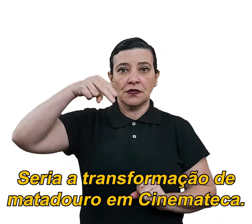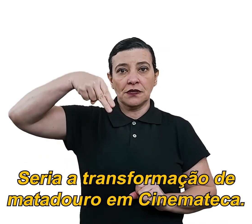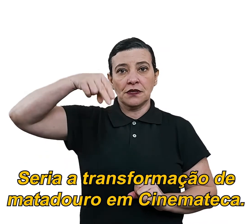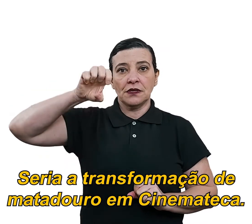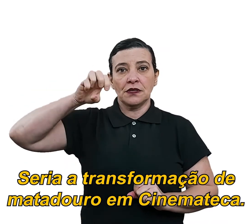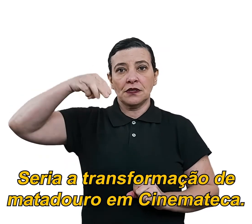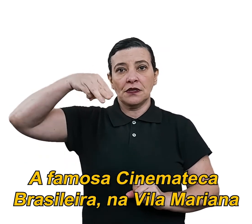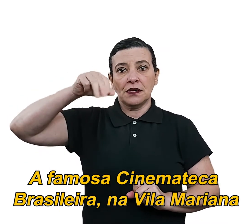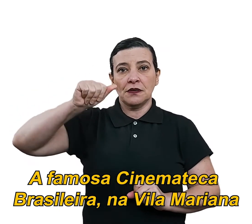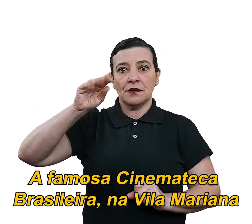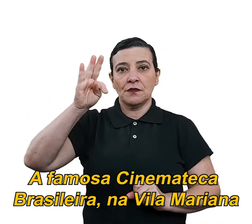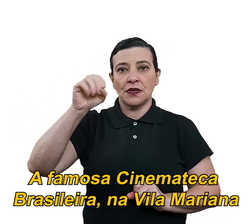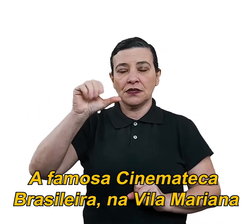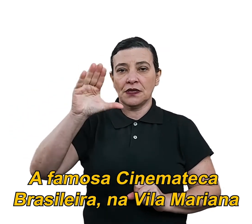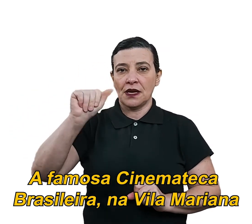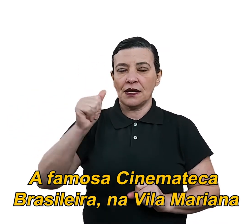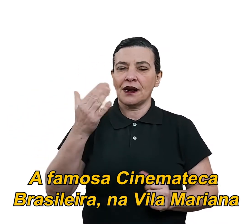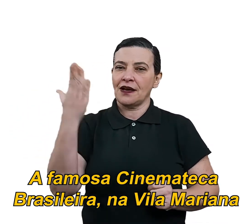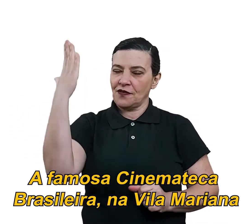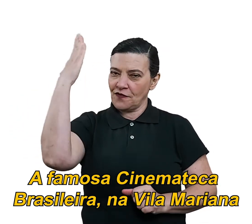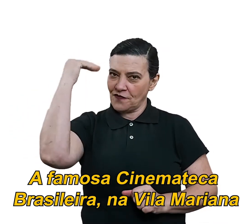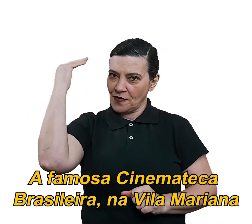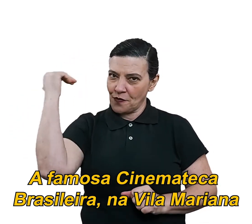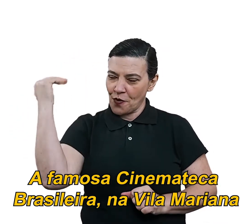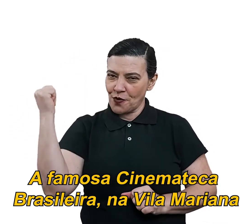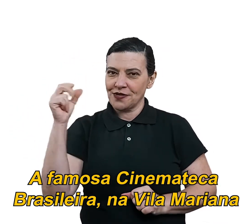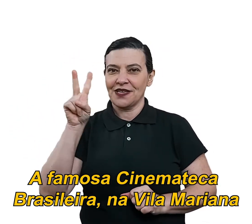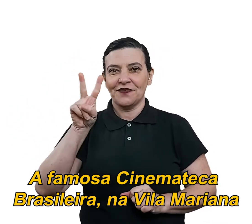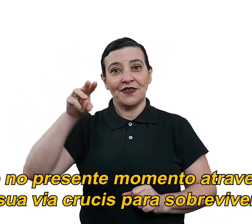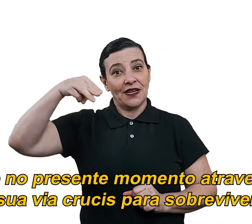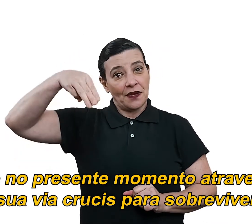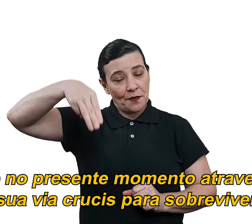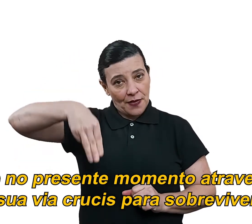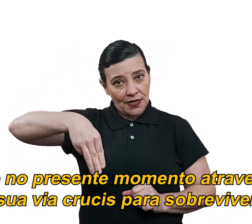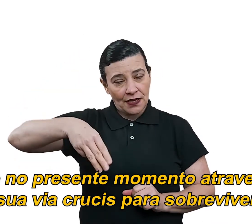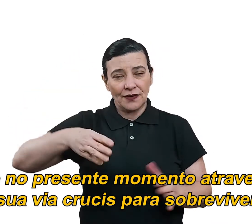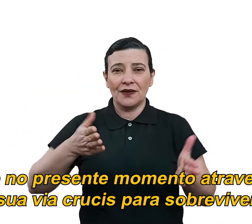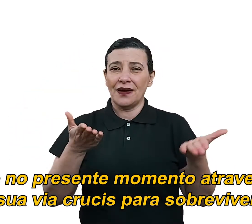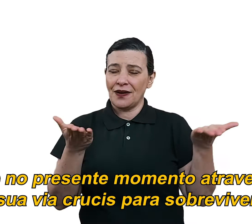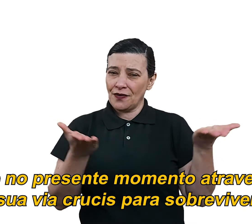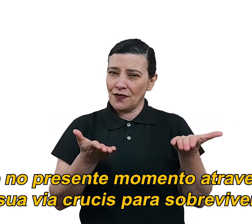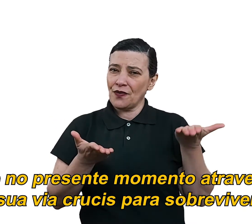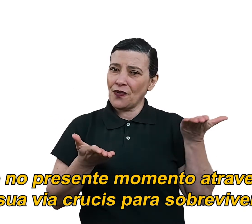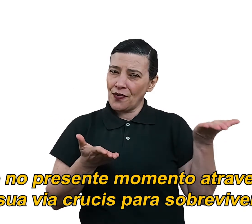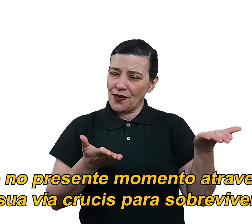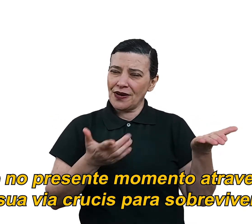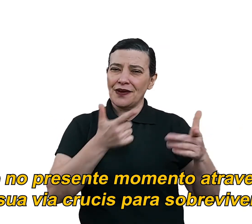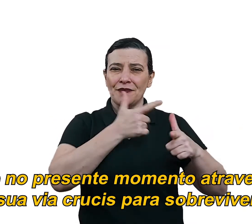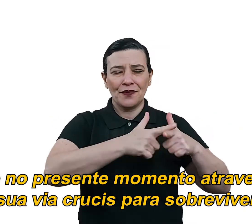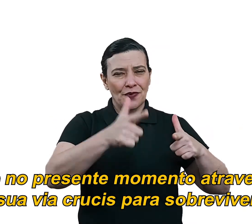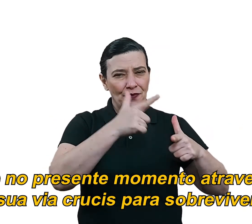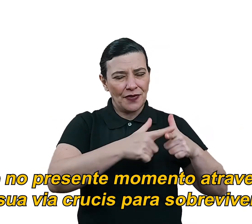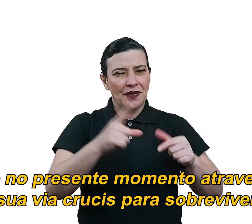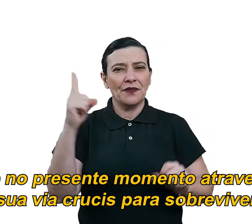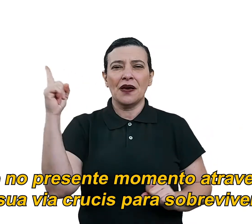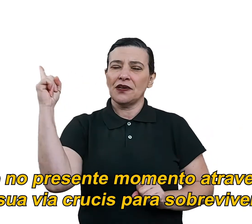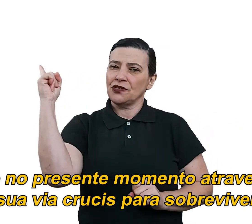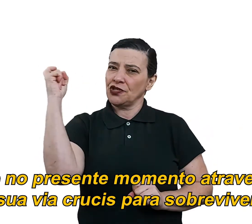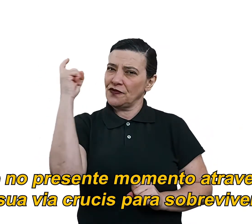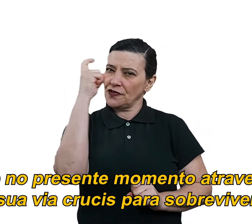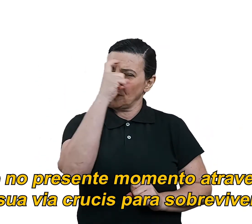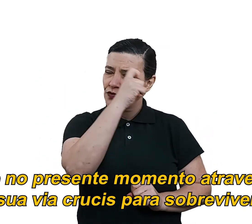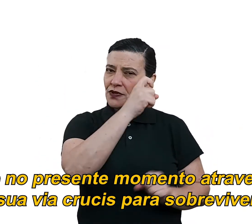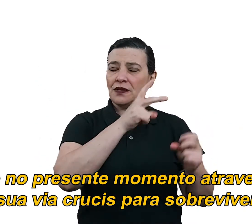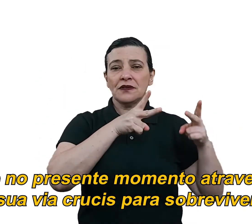em Cinemateca, a famosa Cinemateca Brasileira na Vila Mariana, que no presente momento atravessa sua via